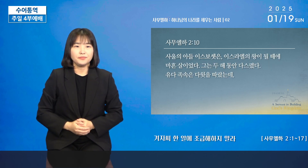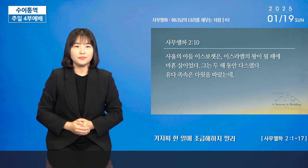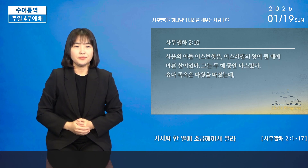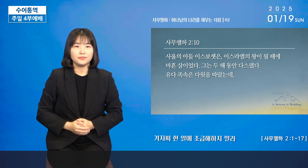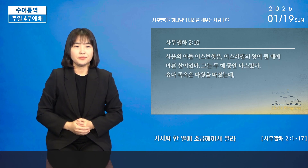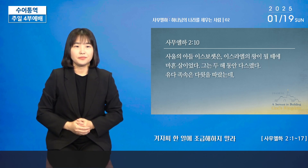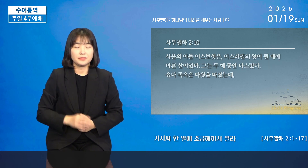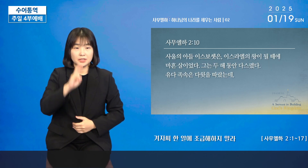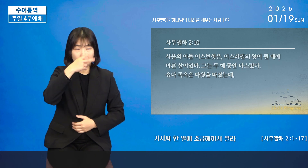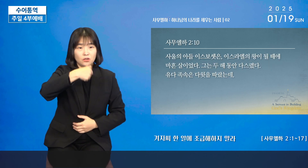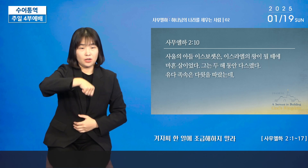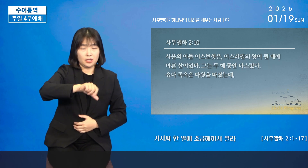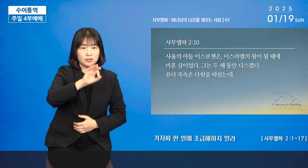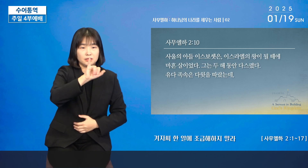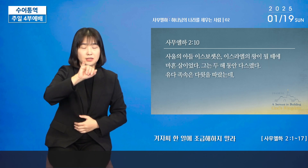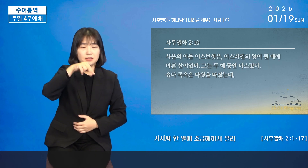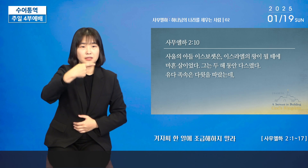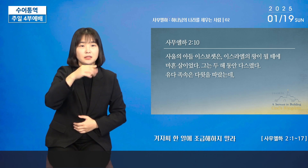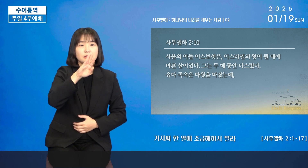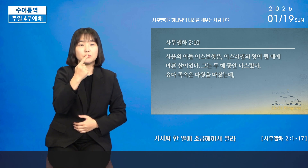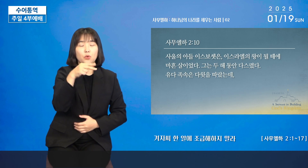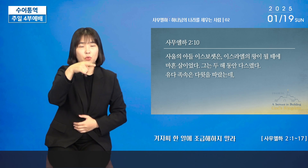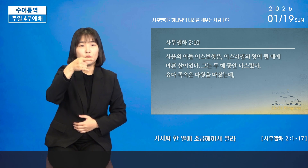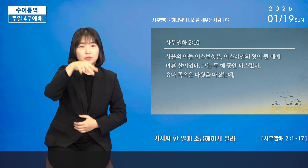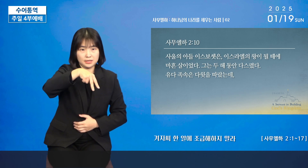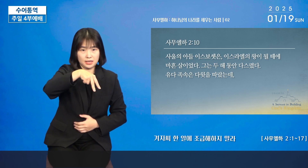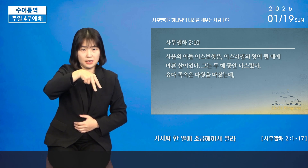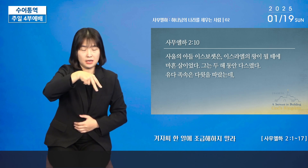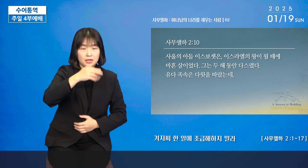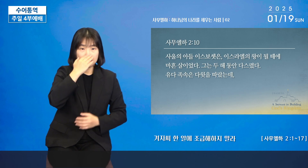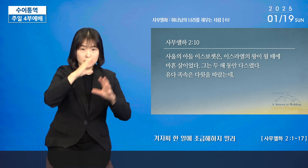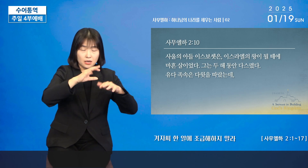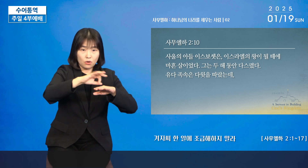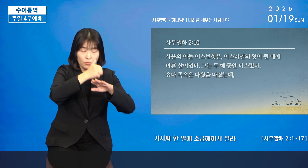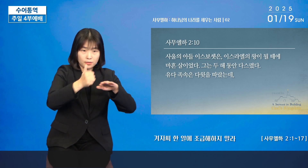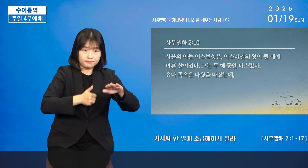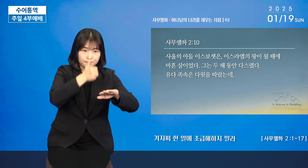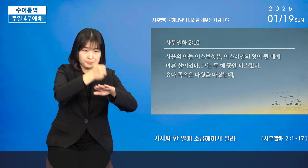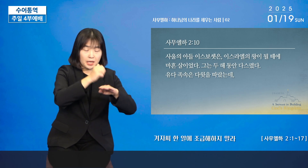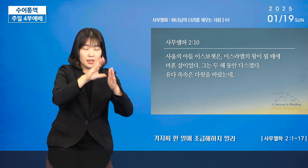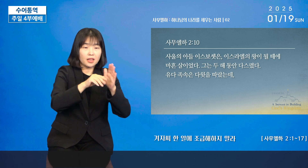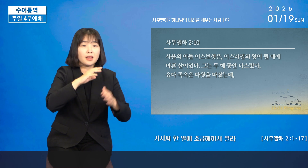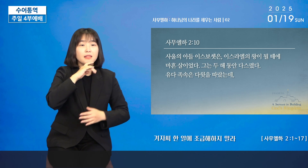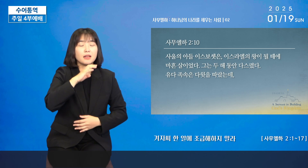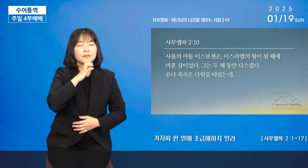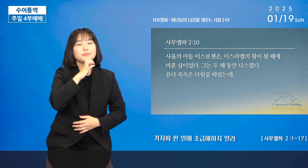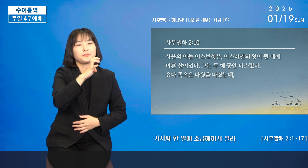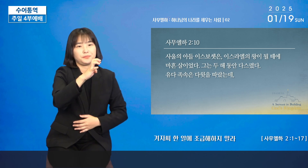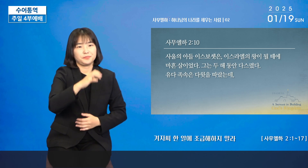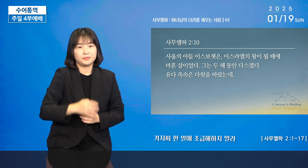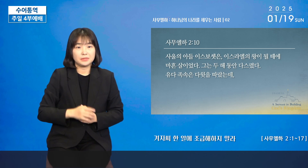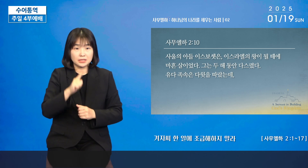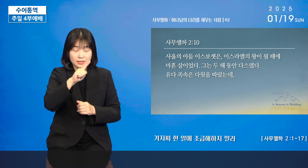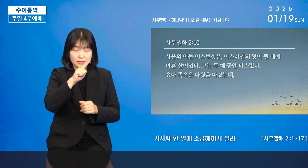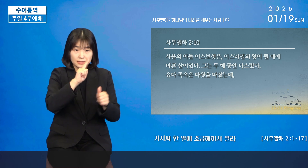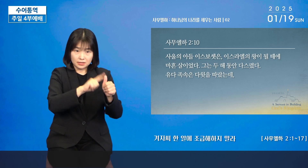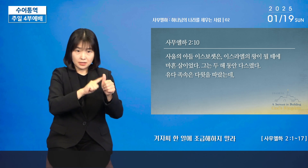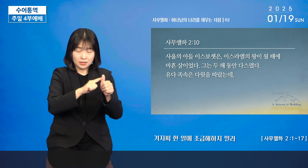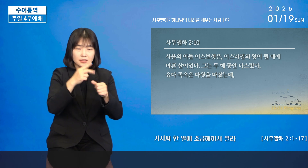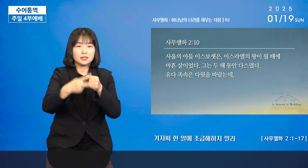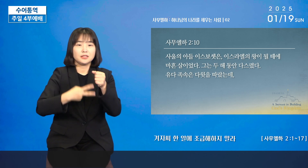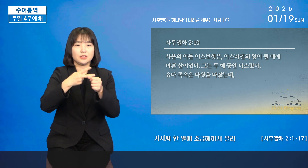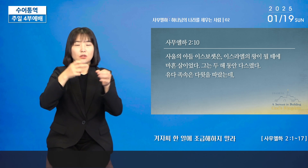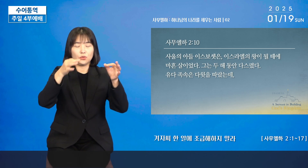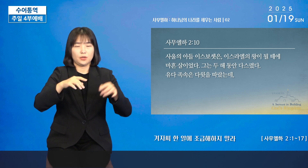하였다. 사울의 아들 이스보셋은 이스라엘의 왕이 될 때에 40살이었다. 그는 2해